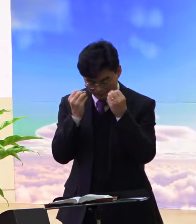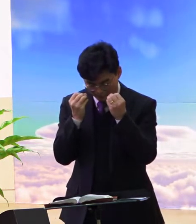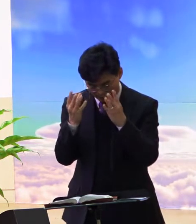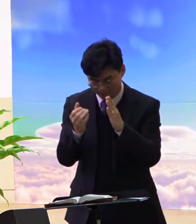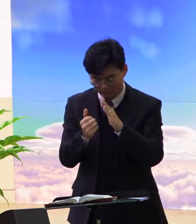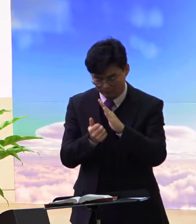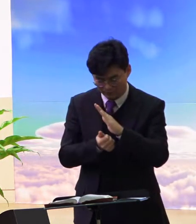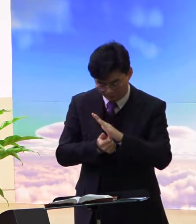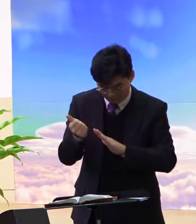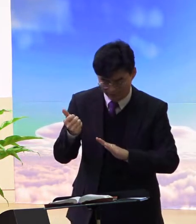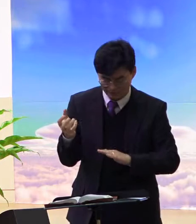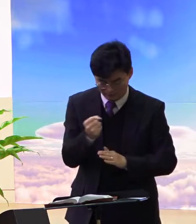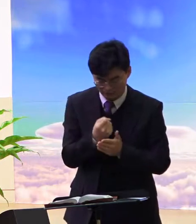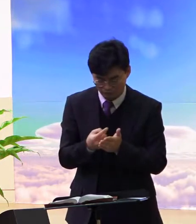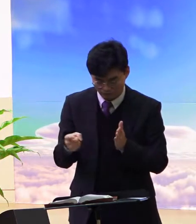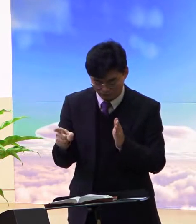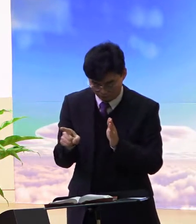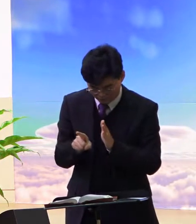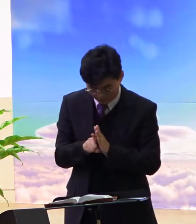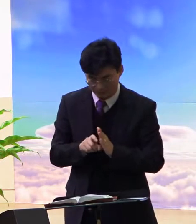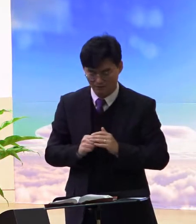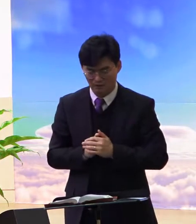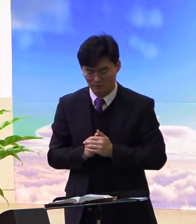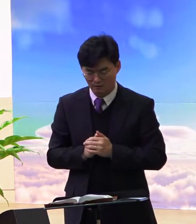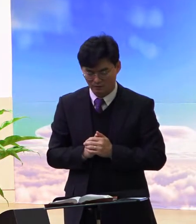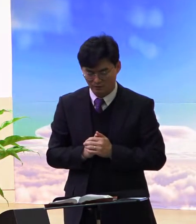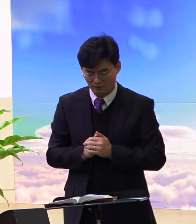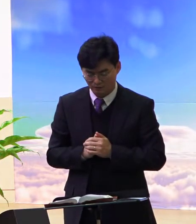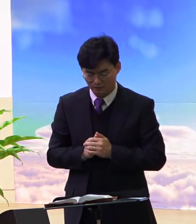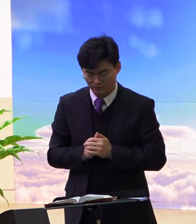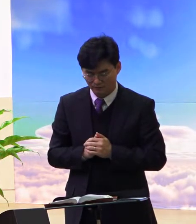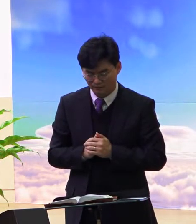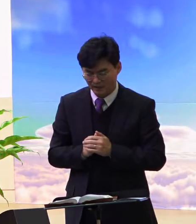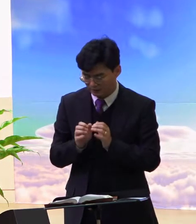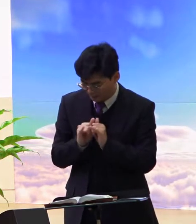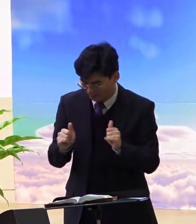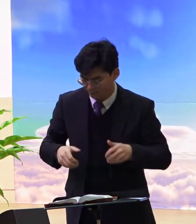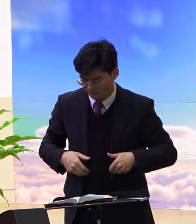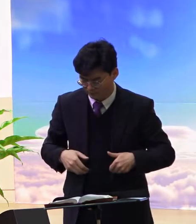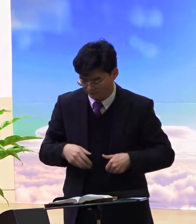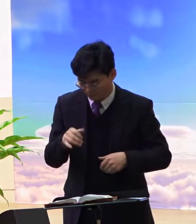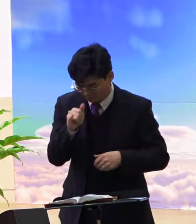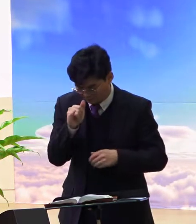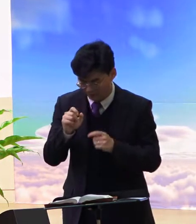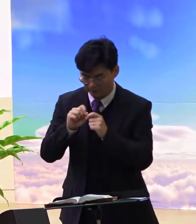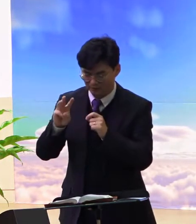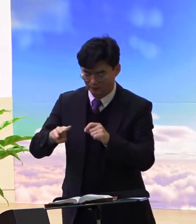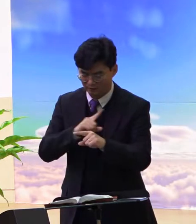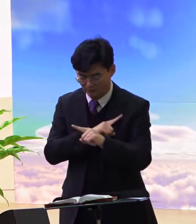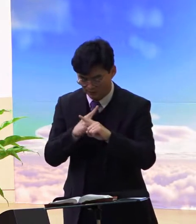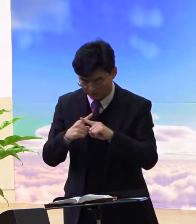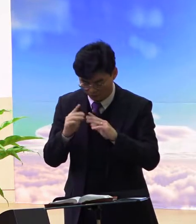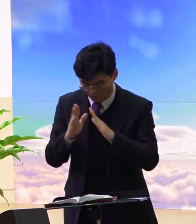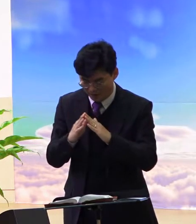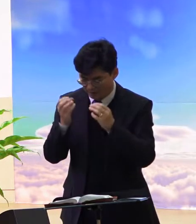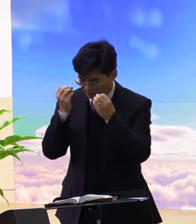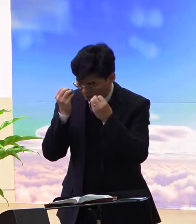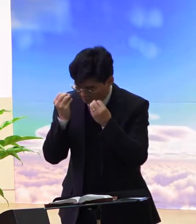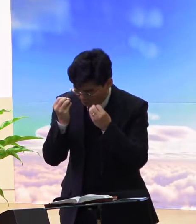많은 일꾼들이 필요합니다. 주님의 강한 능력에 손을 펴사 우리 영천 지역에 새로운